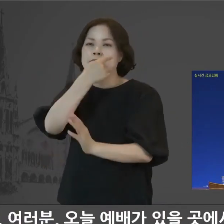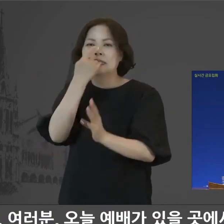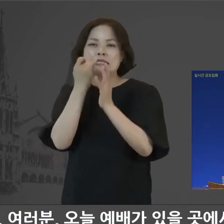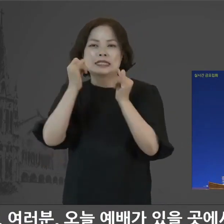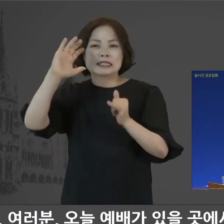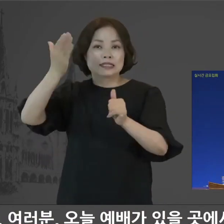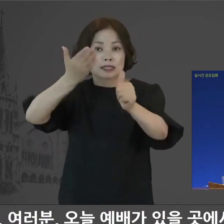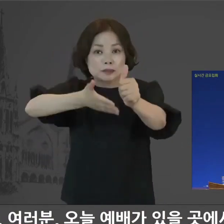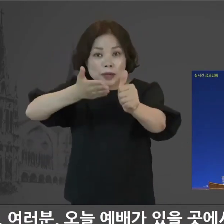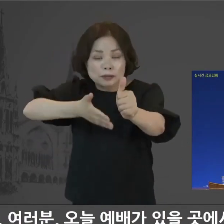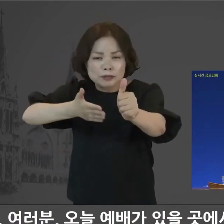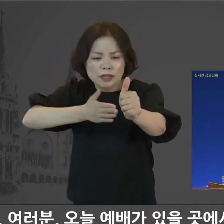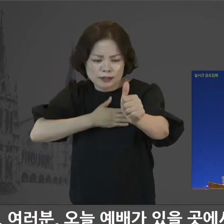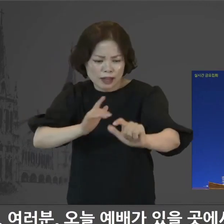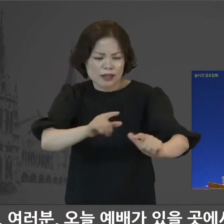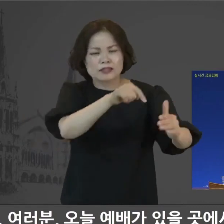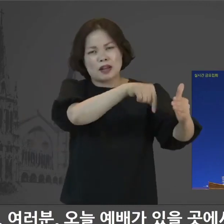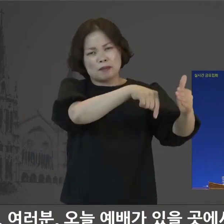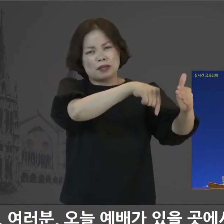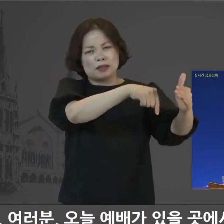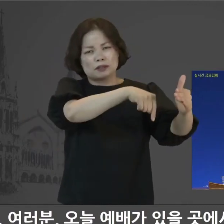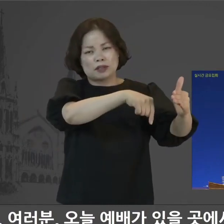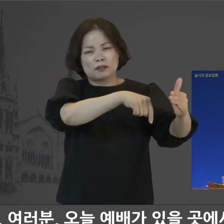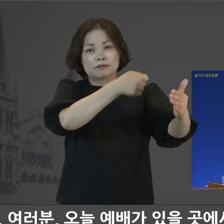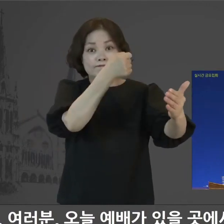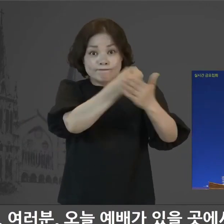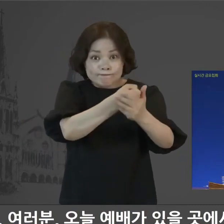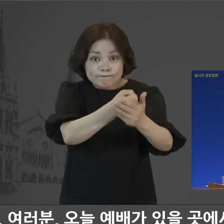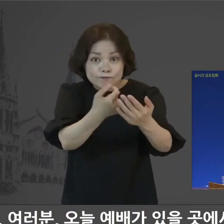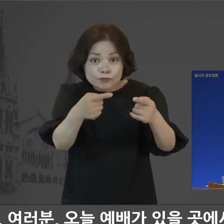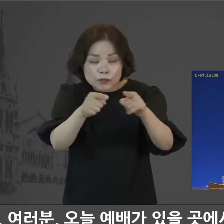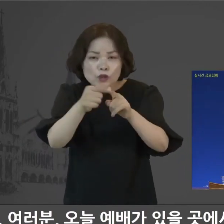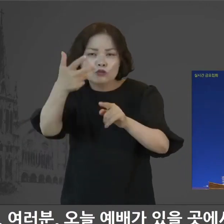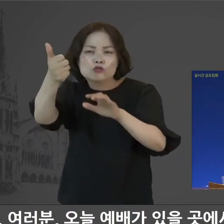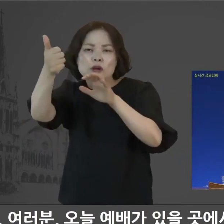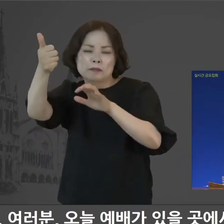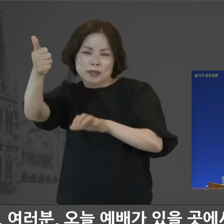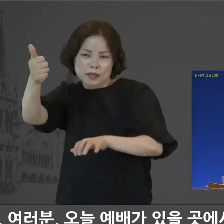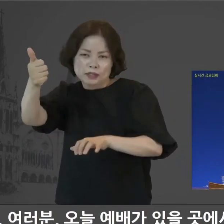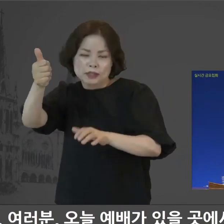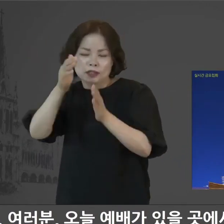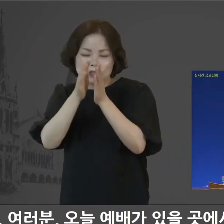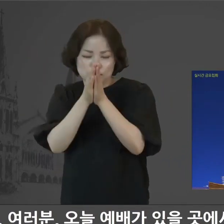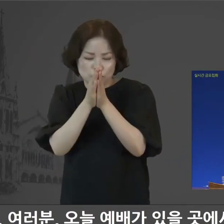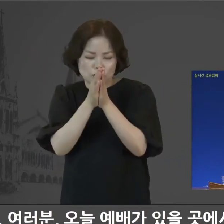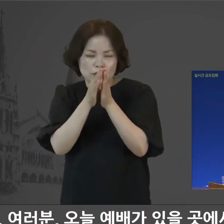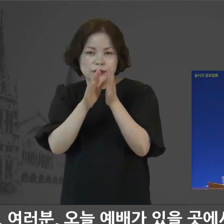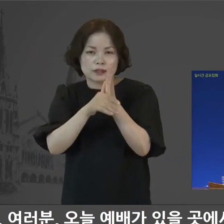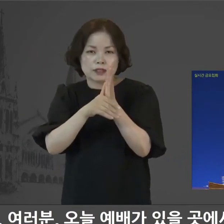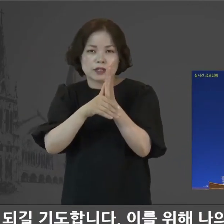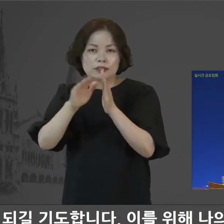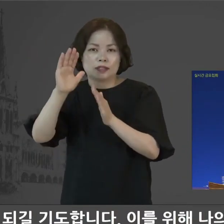되자. 나의 삶 속에서 이런 결단과 함께 주 앞에 나가는 기도의 시간